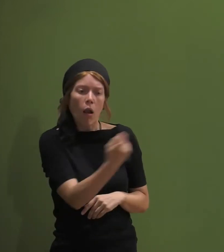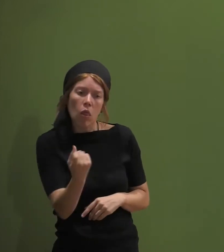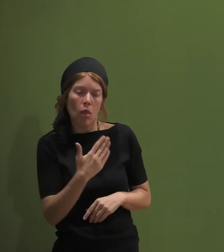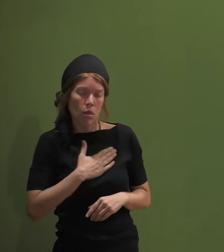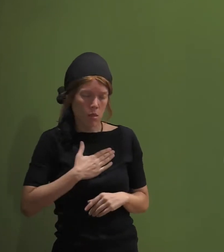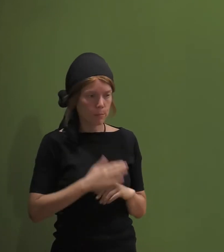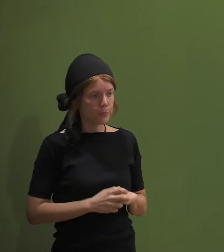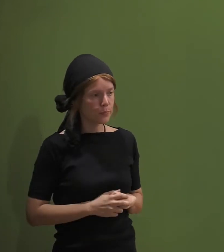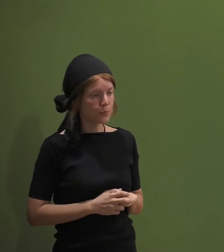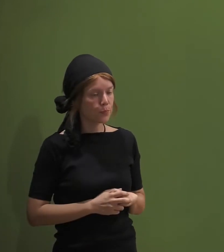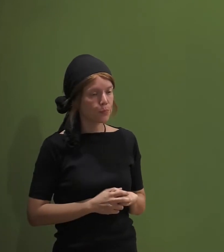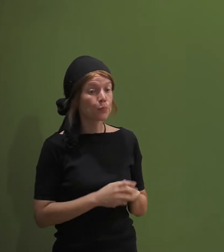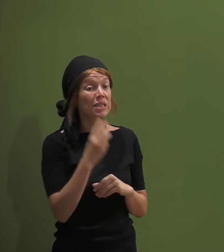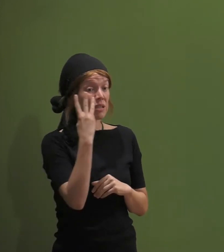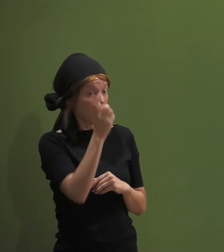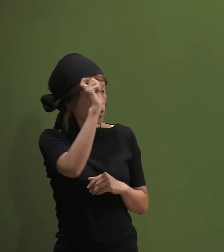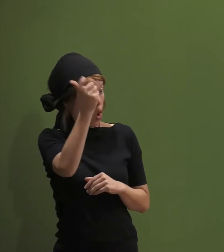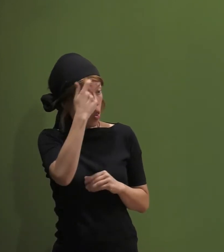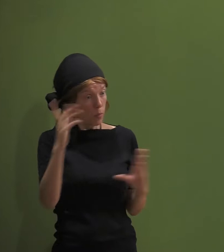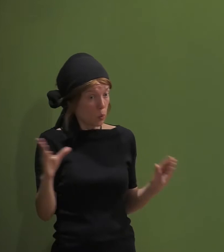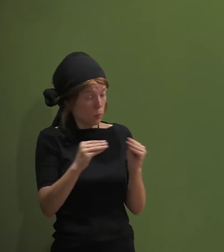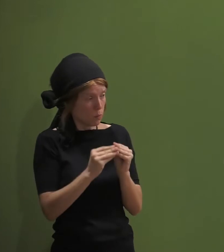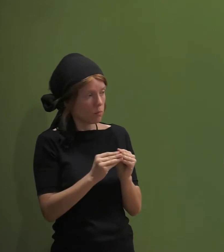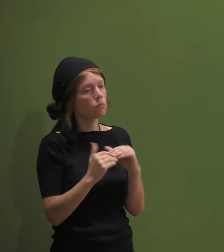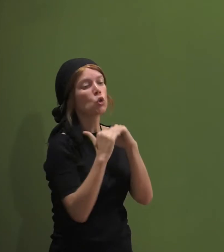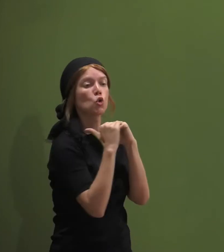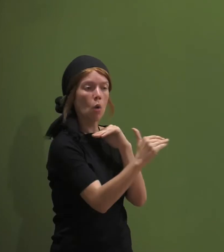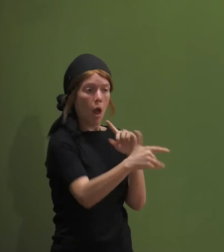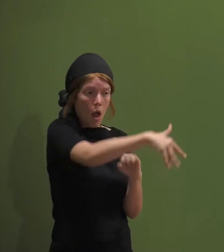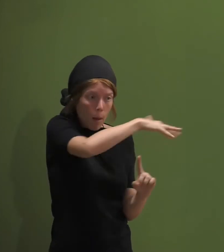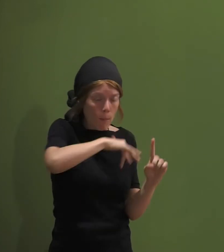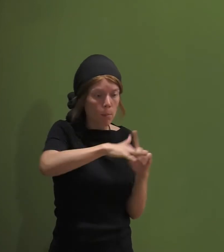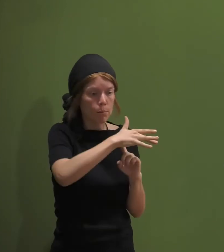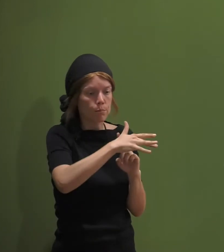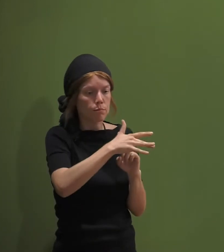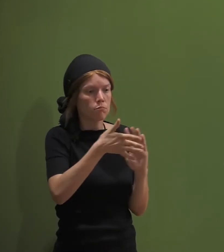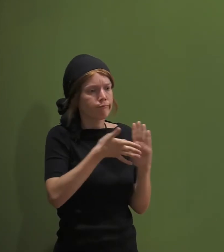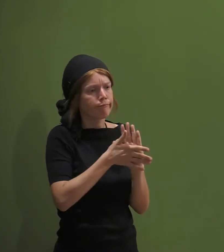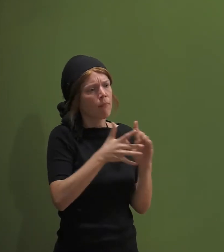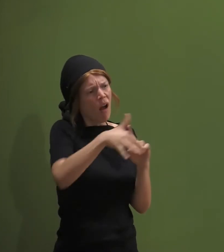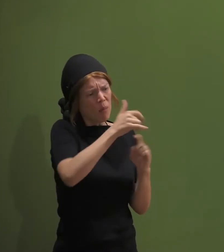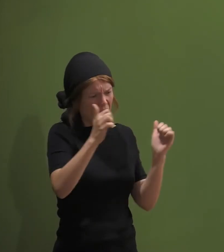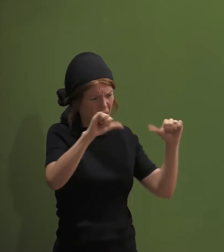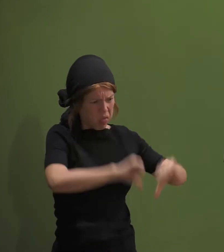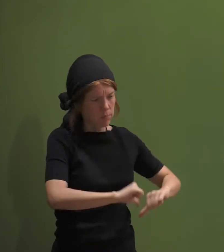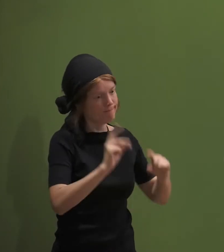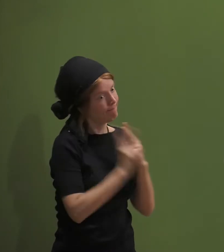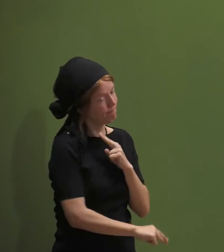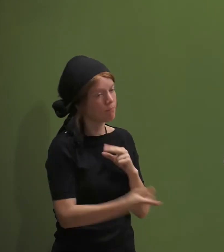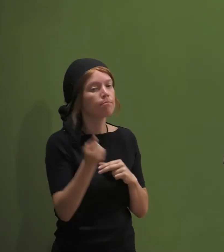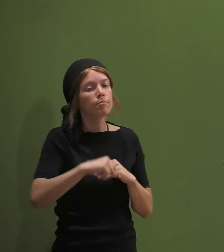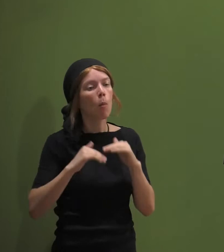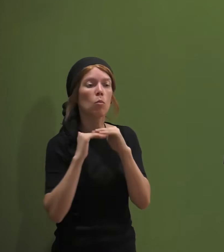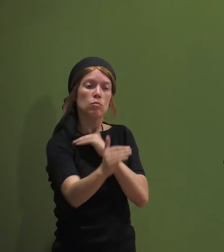necesidades. Se conjugan aquí tres conceptos. Por un lado, la sostenibilidad ambiental, evitar la degradación ambiental, frente a